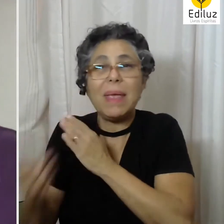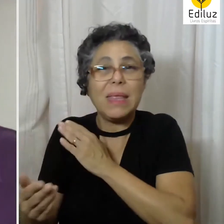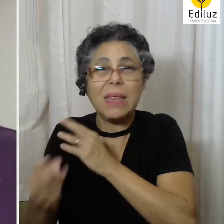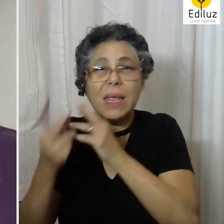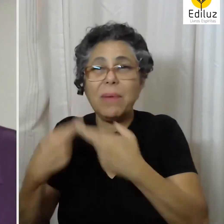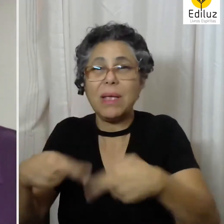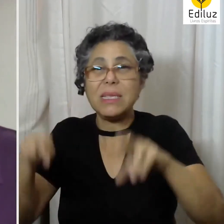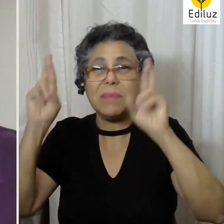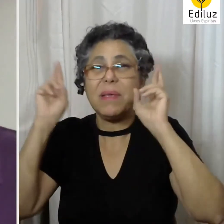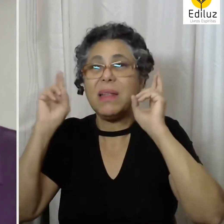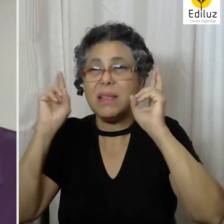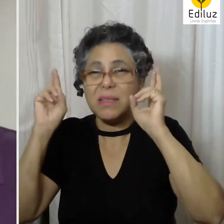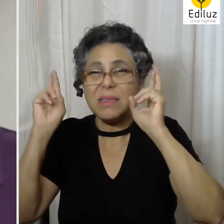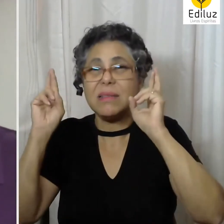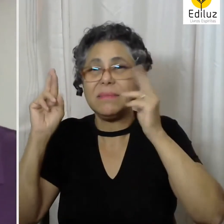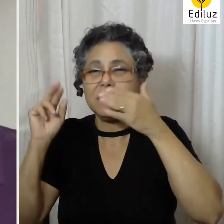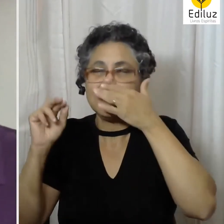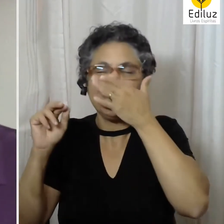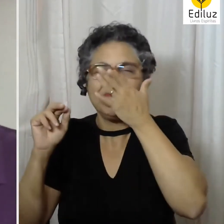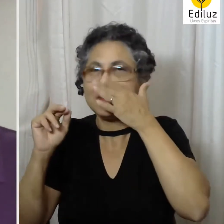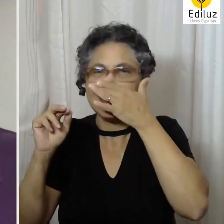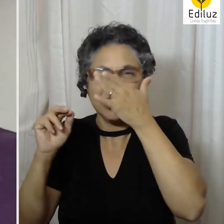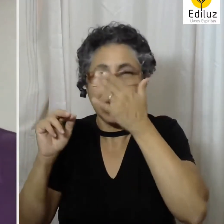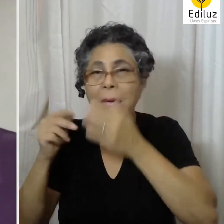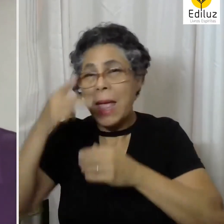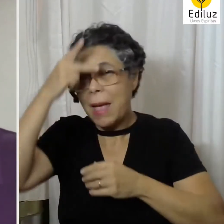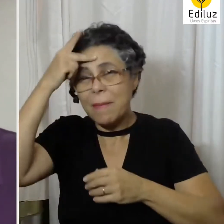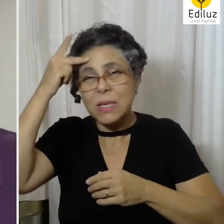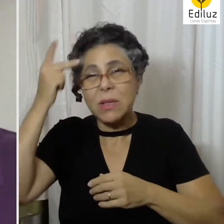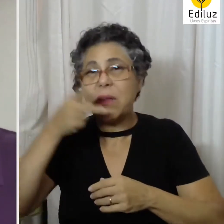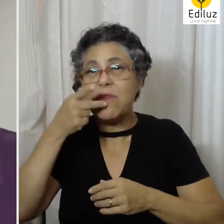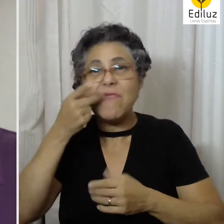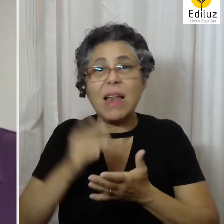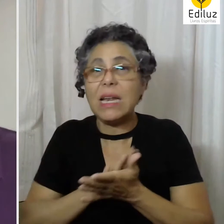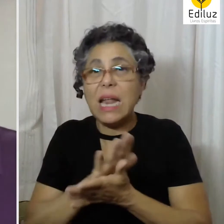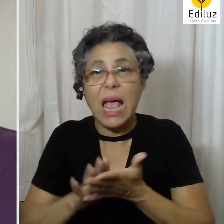A gente percebe isso. O sujeito não precisa nem falar.